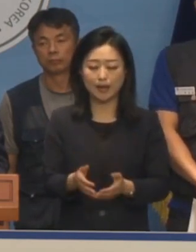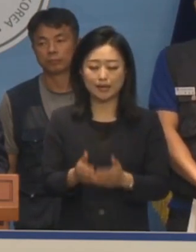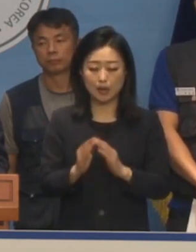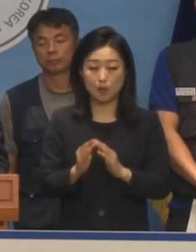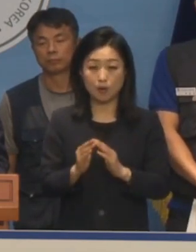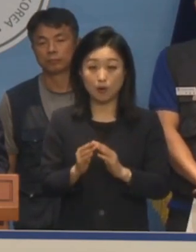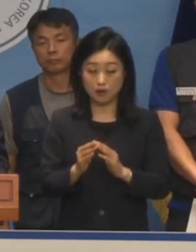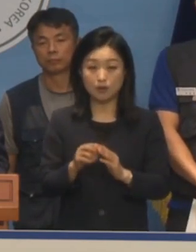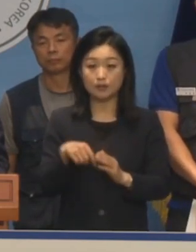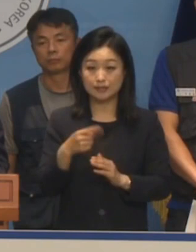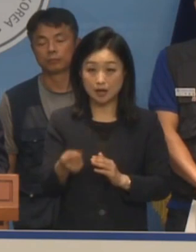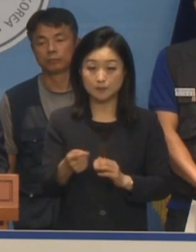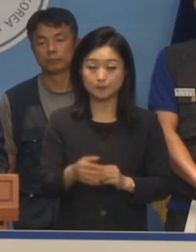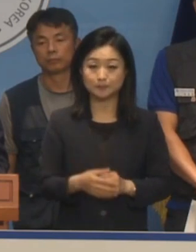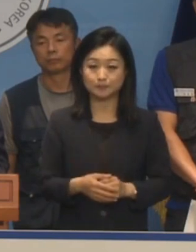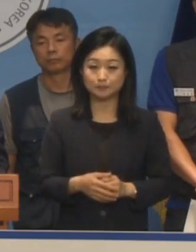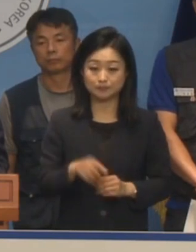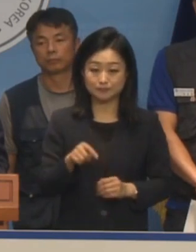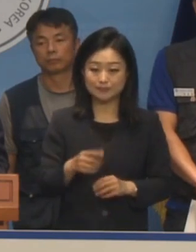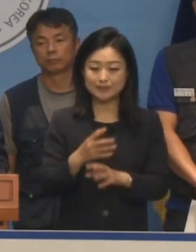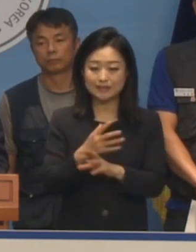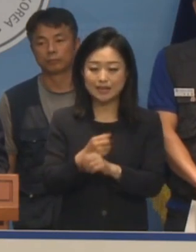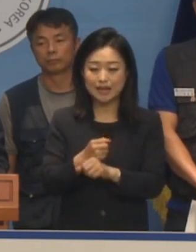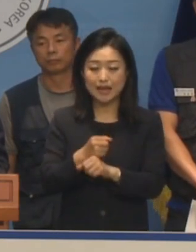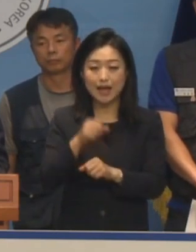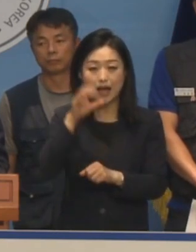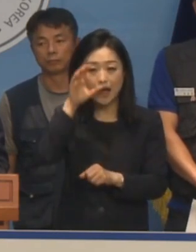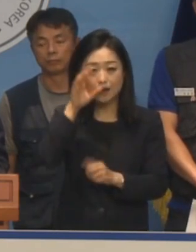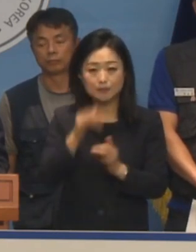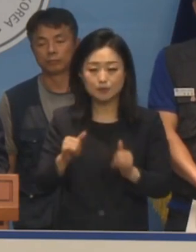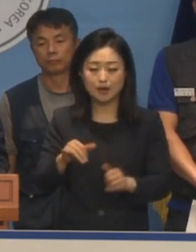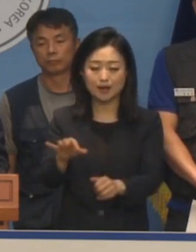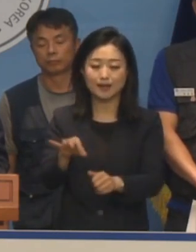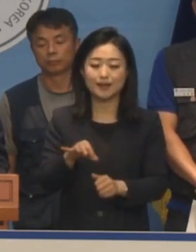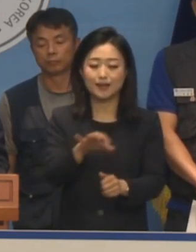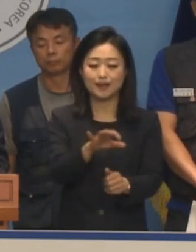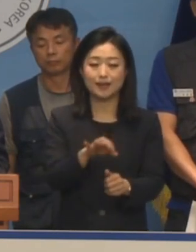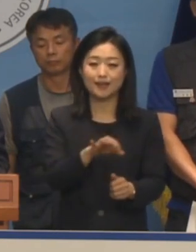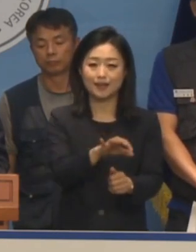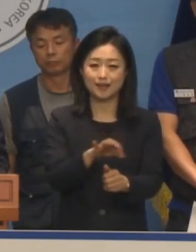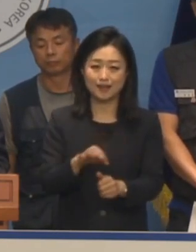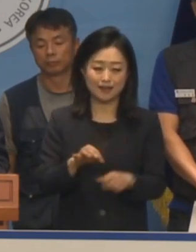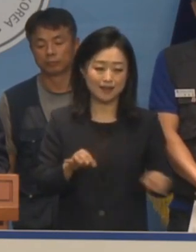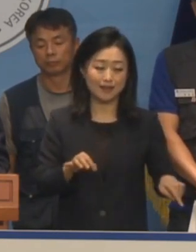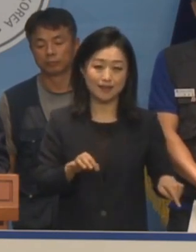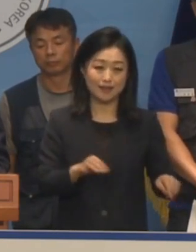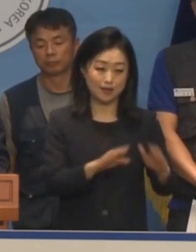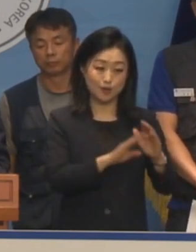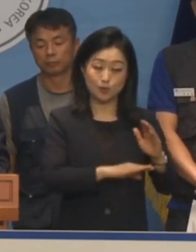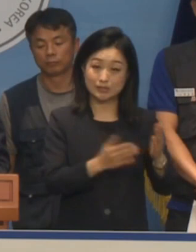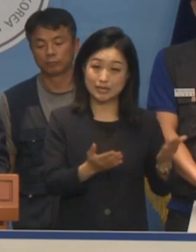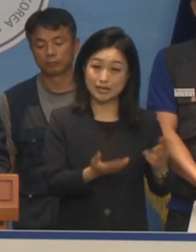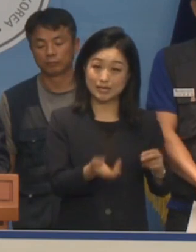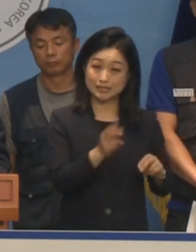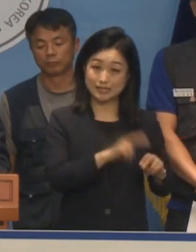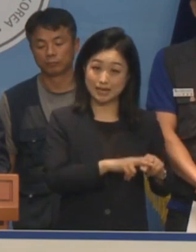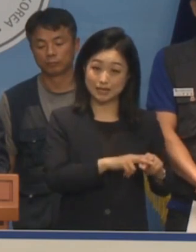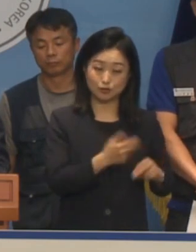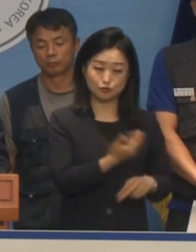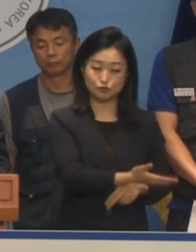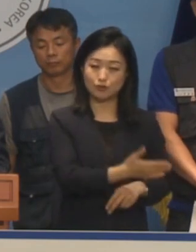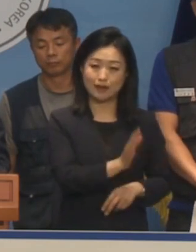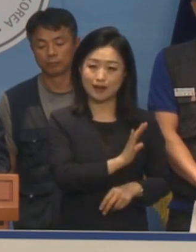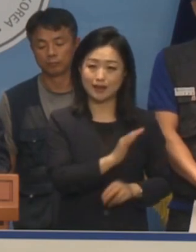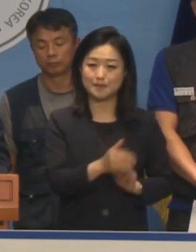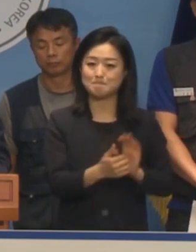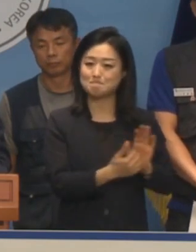심지어 해당 자리에 계약직 노동자를 채용해서 이 산청 노동자들의 정규직 복귀를 막아